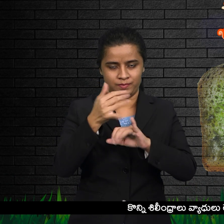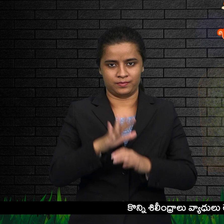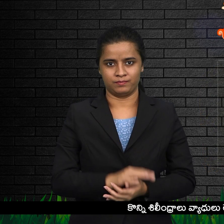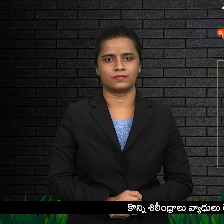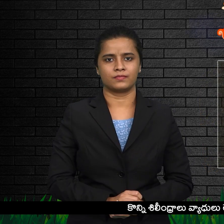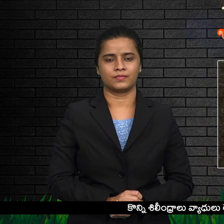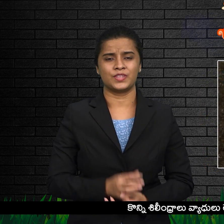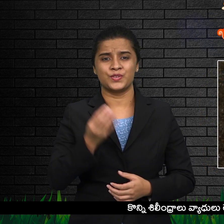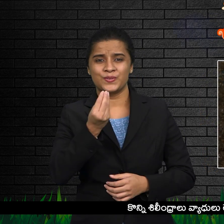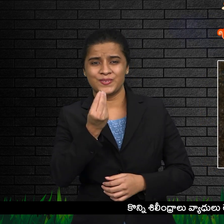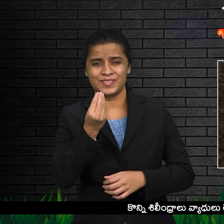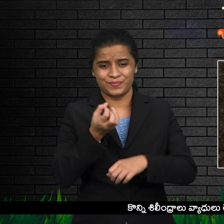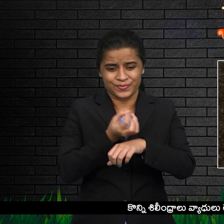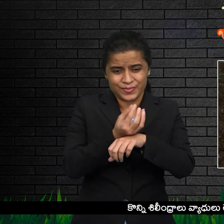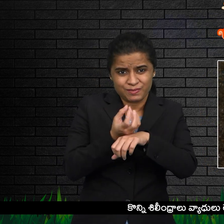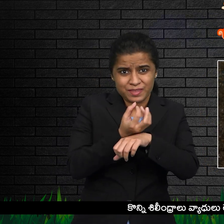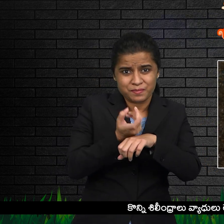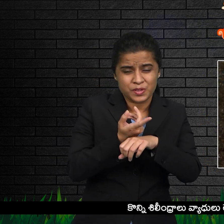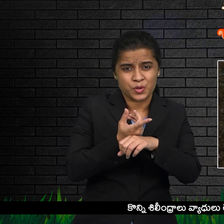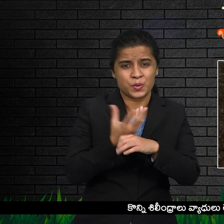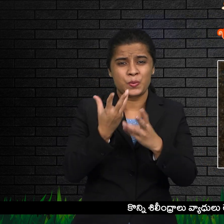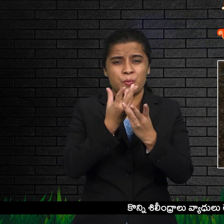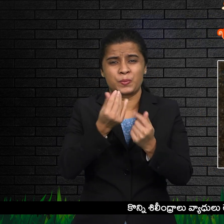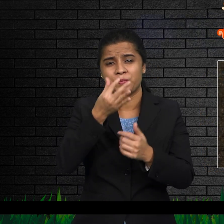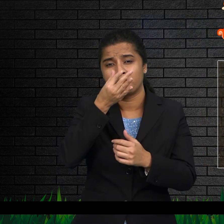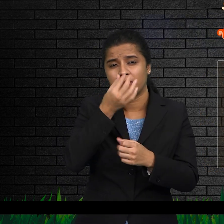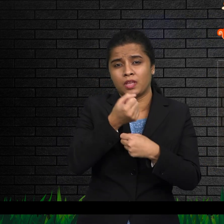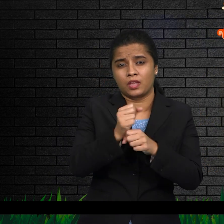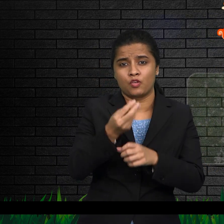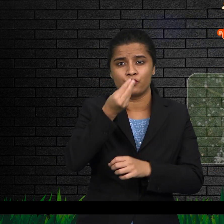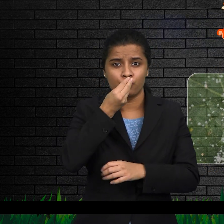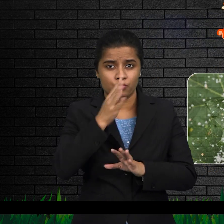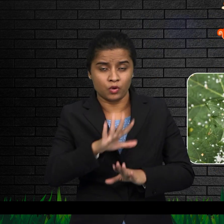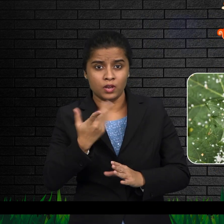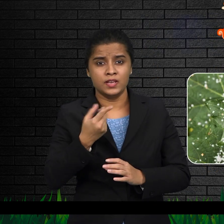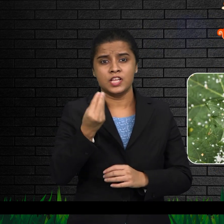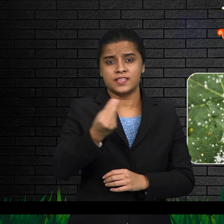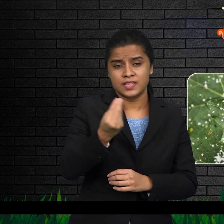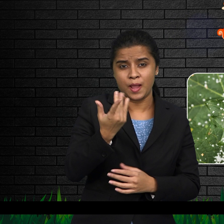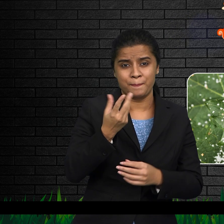కొన్ని శిలీంధ్రాలు వ్యాధులు లేదా అనారోగ్యానికి కారణమవుతాయి.